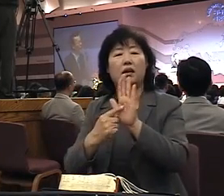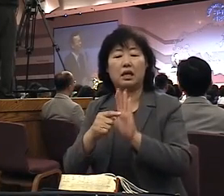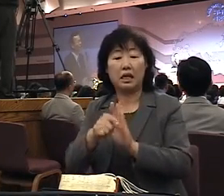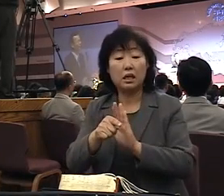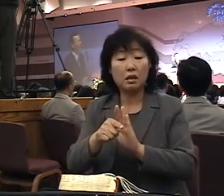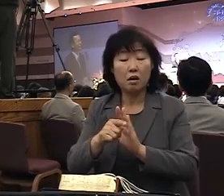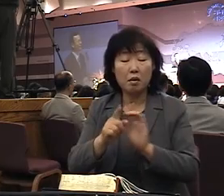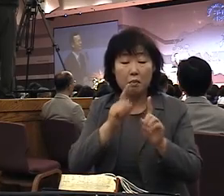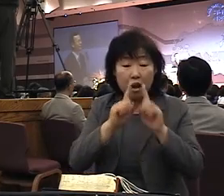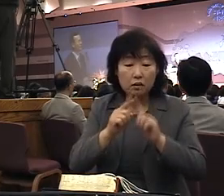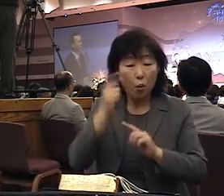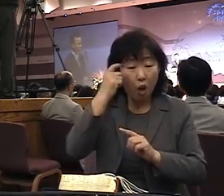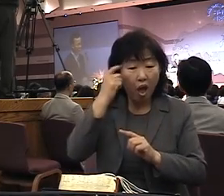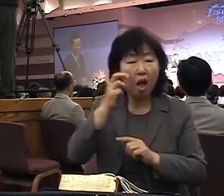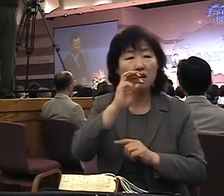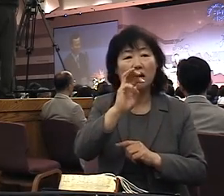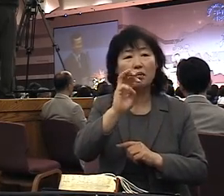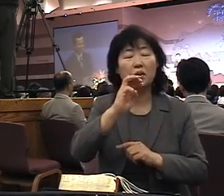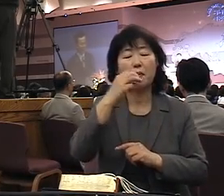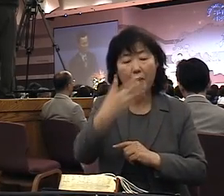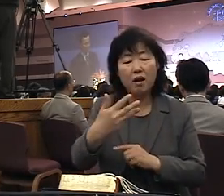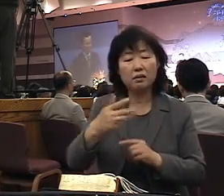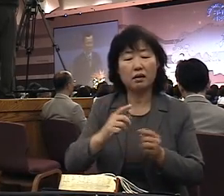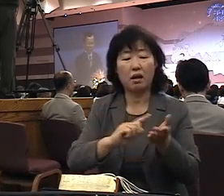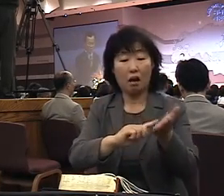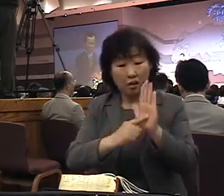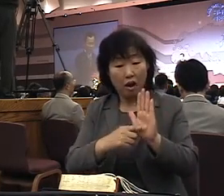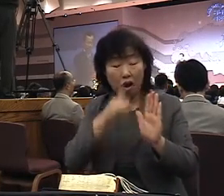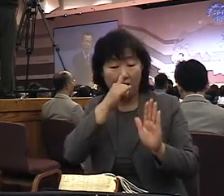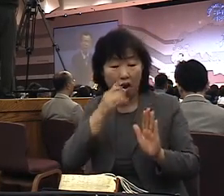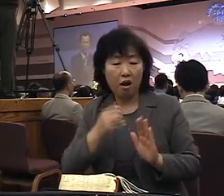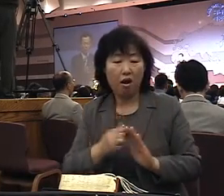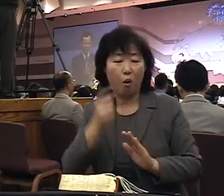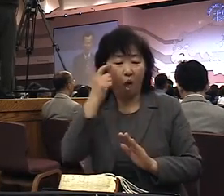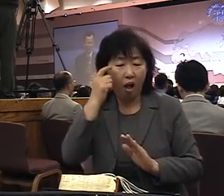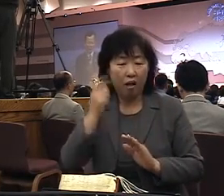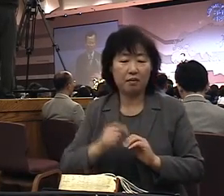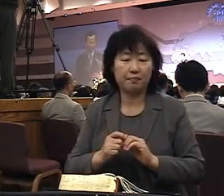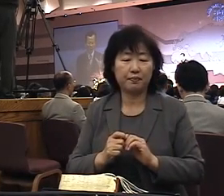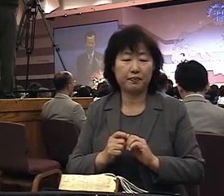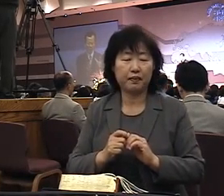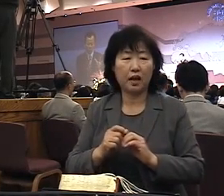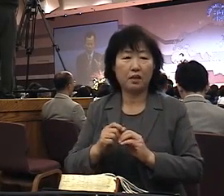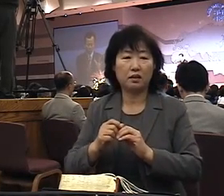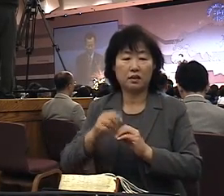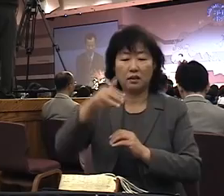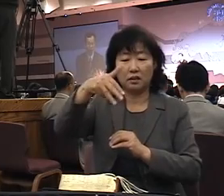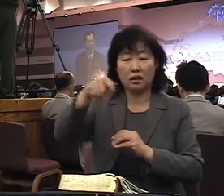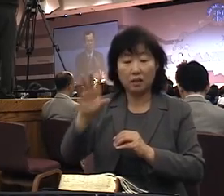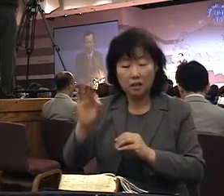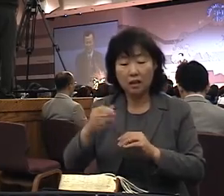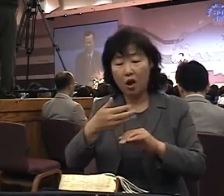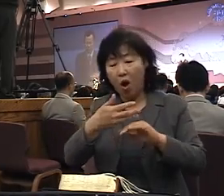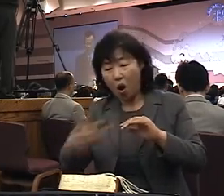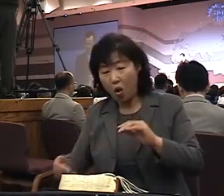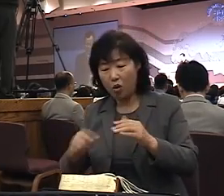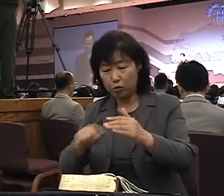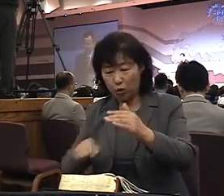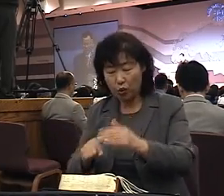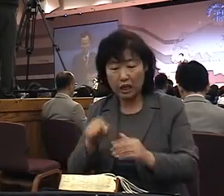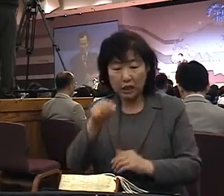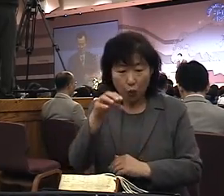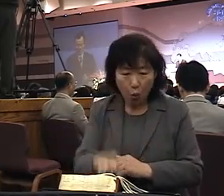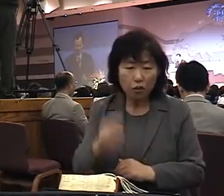나온 거예요? 왜 하나님께서 창세기의 흐름 속에 창세기 38장을 이